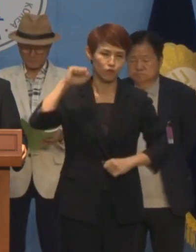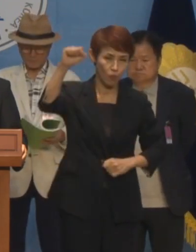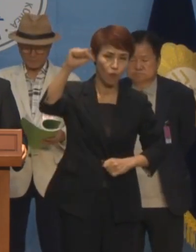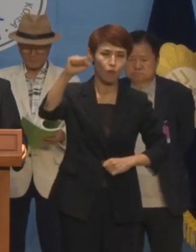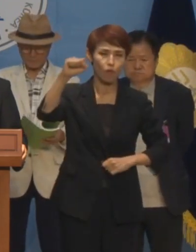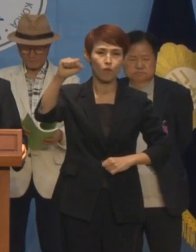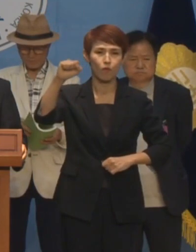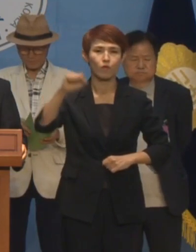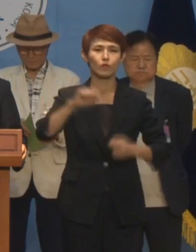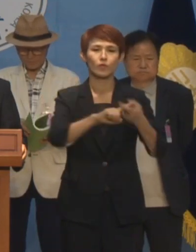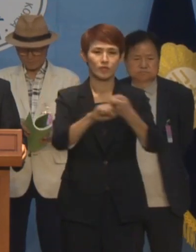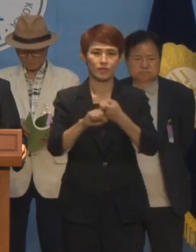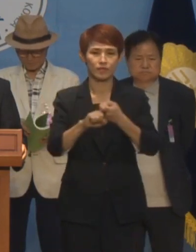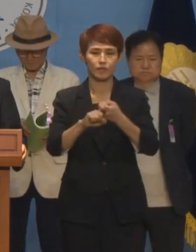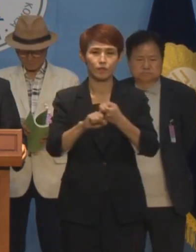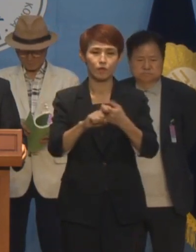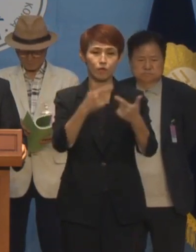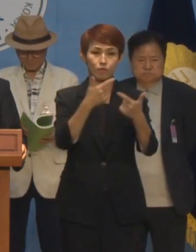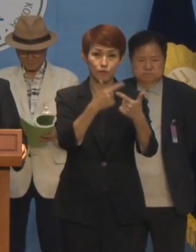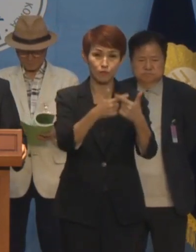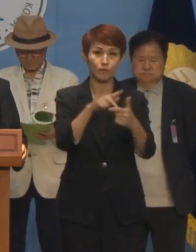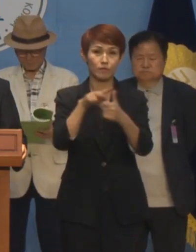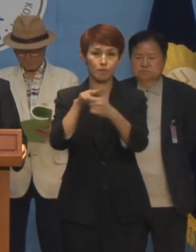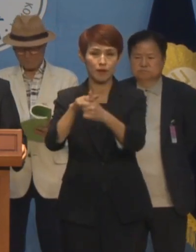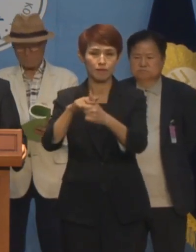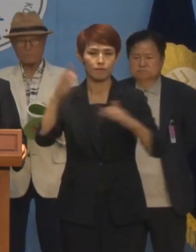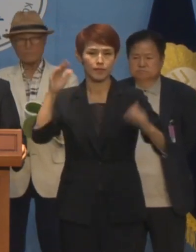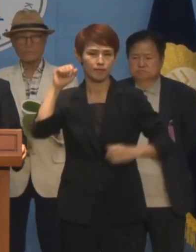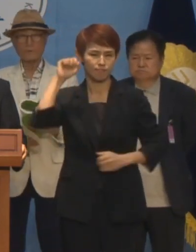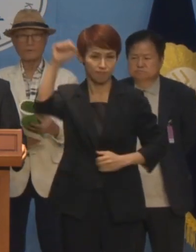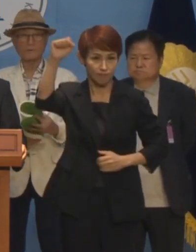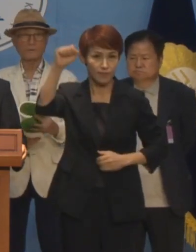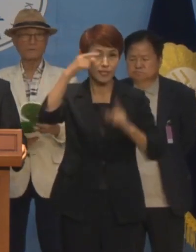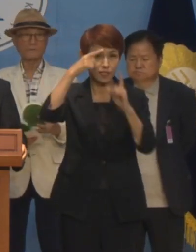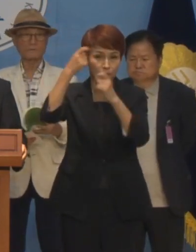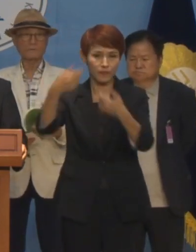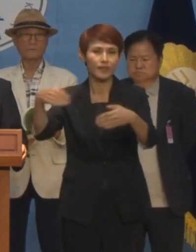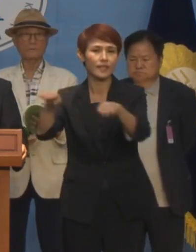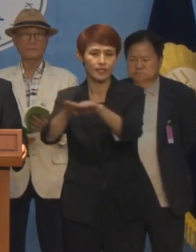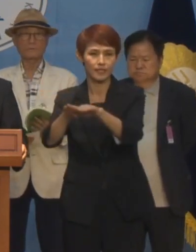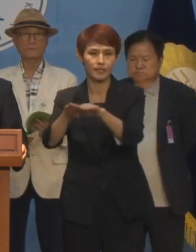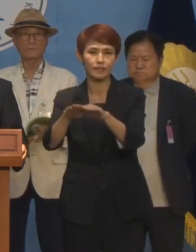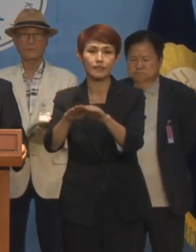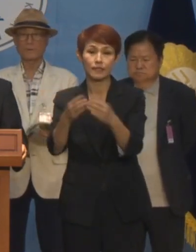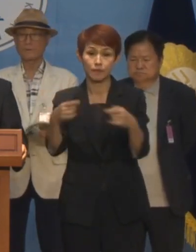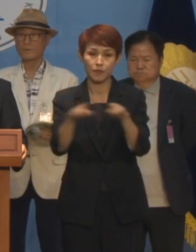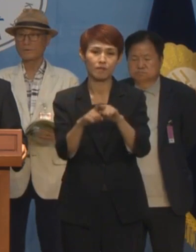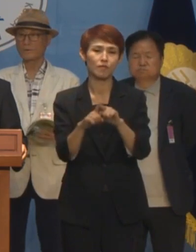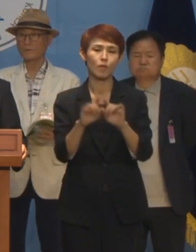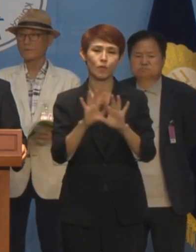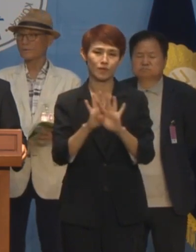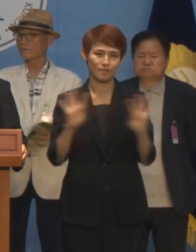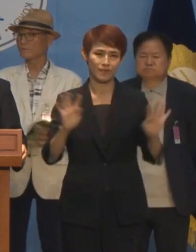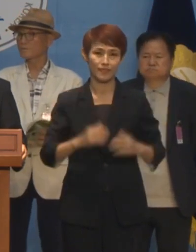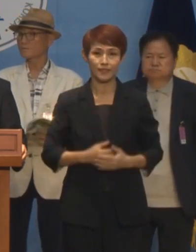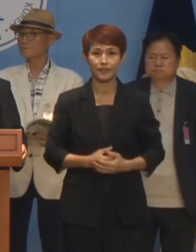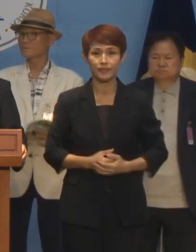부마 민주항쟁 기념재단 두 단체에서 나왔습니다. 조금